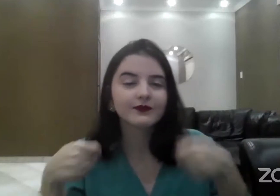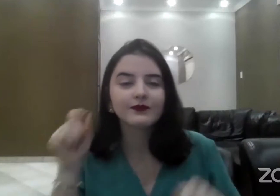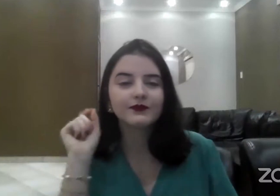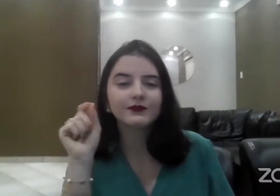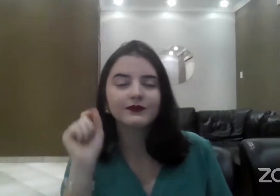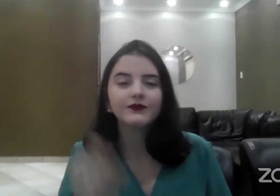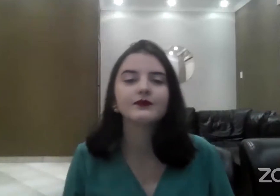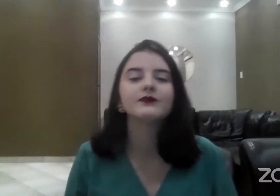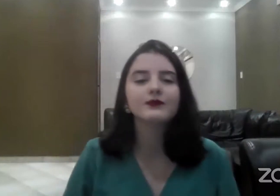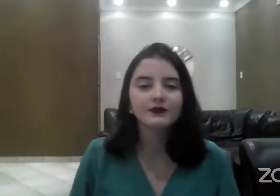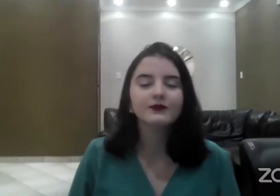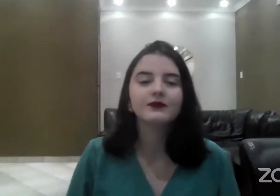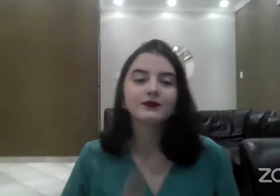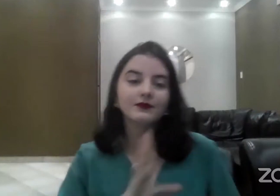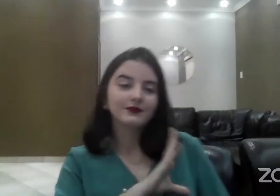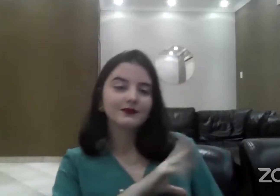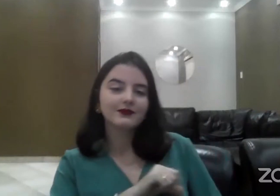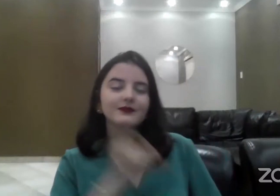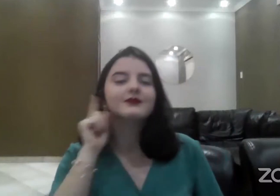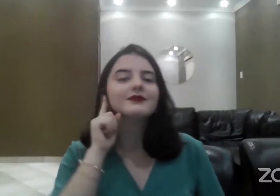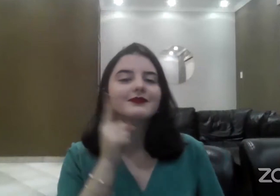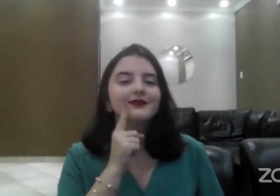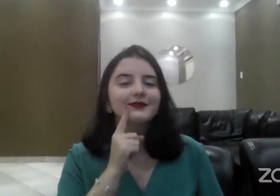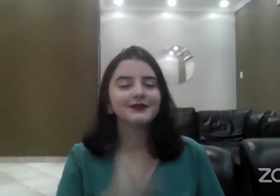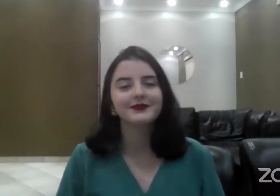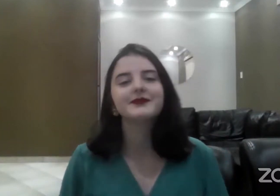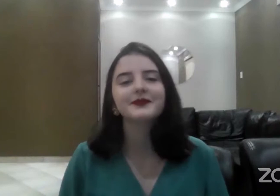Então, você precisa do quê? De amor pelo surdo.